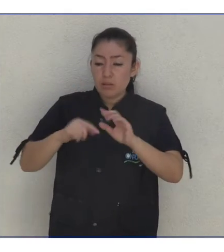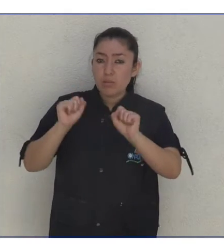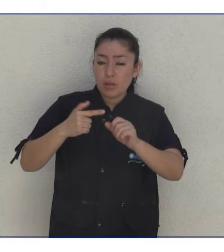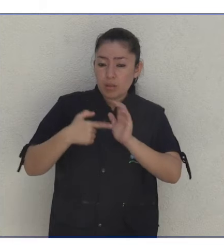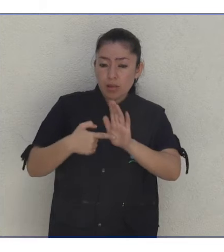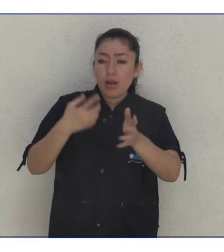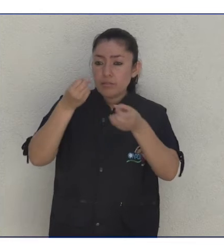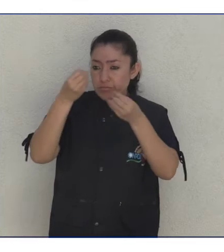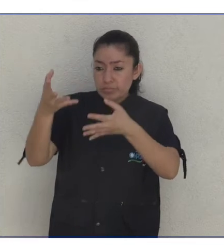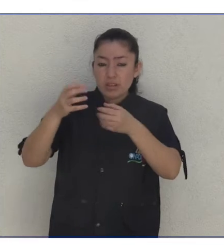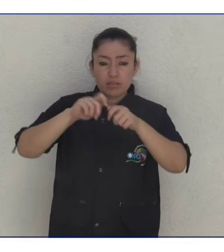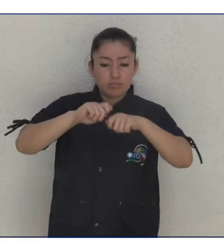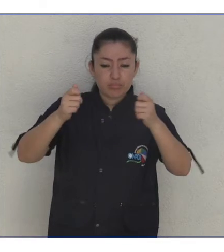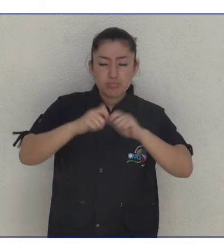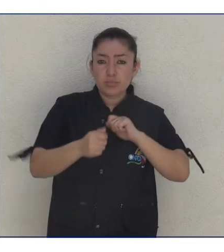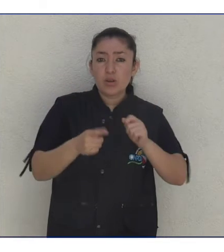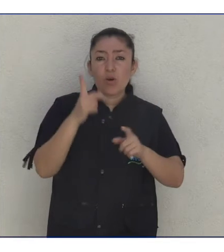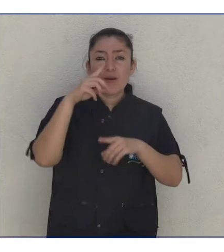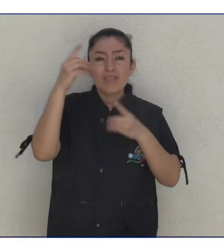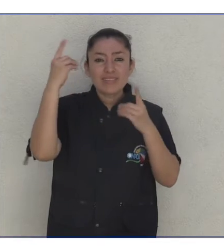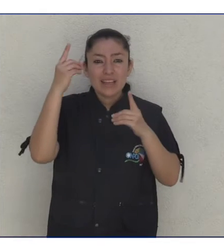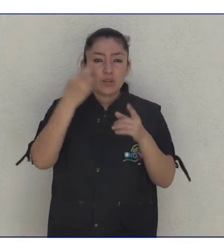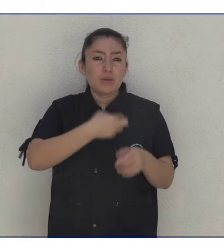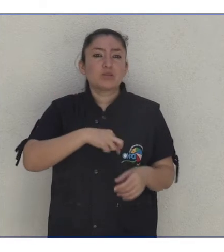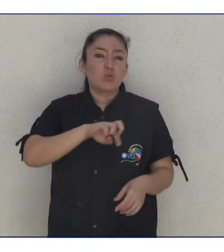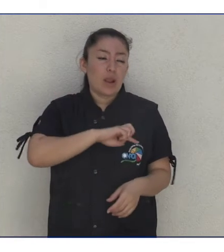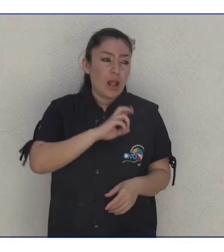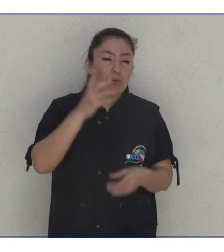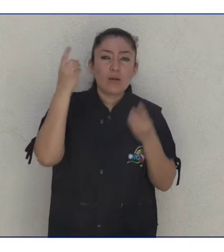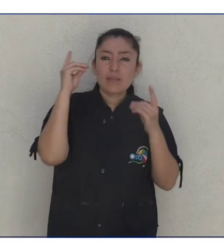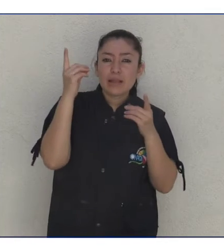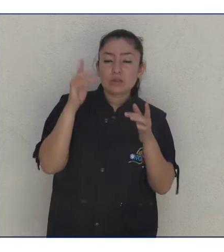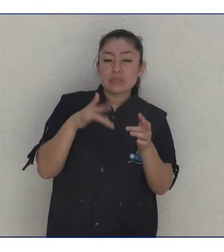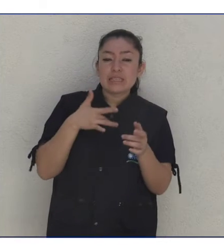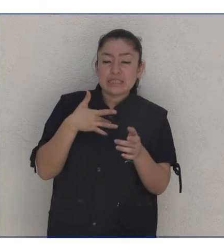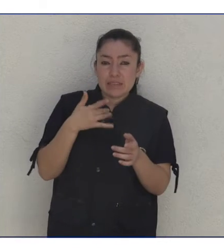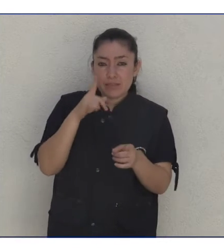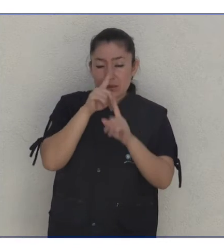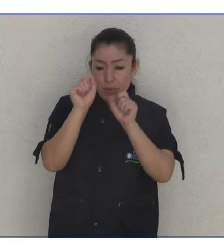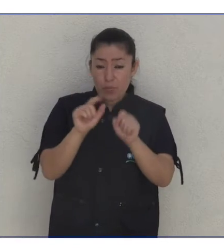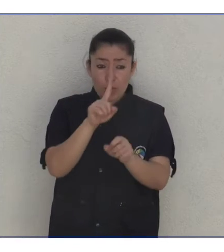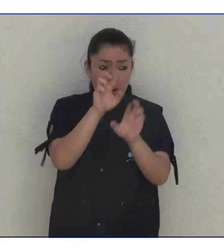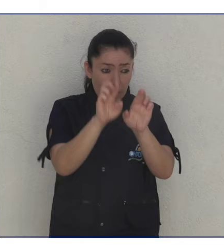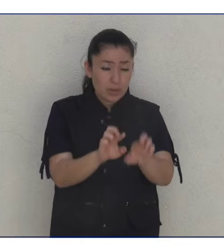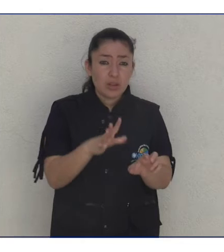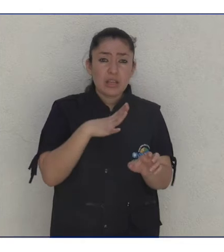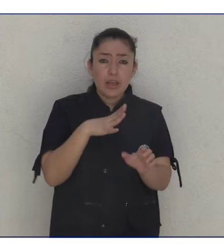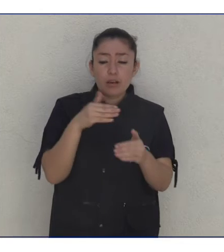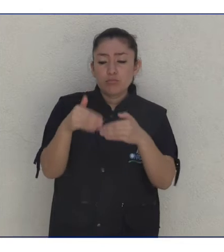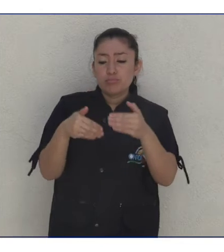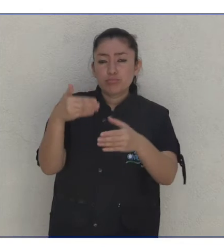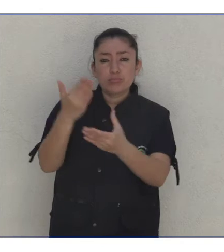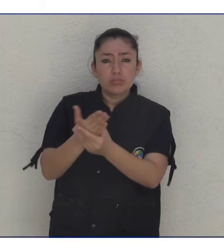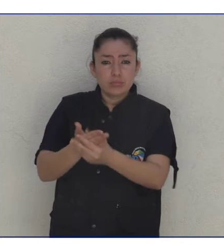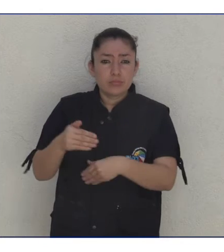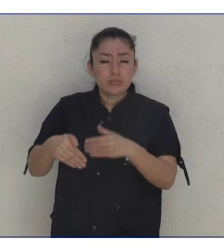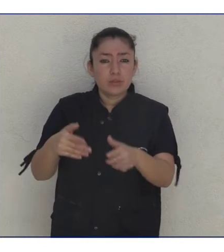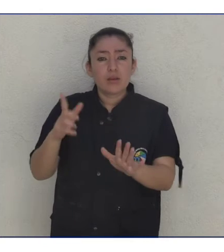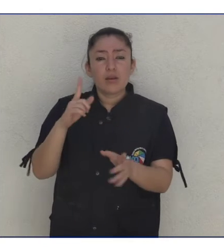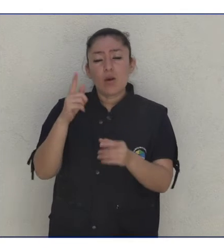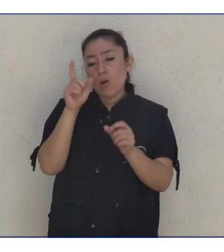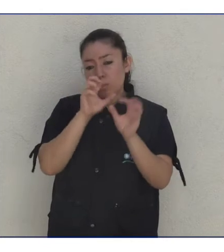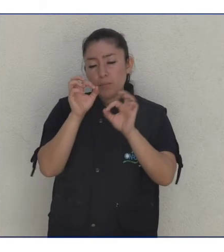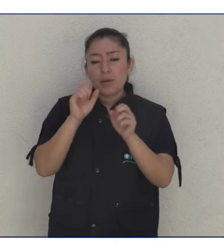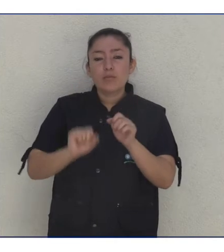datos personales, datos sensibles o personales sensibles de una persona que se encuentren en archivos, ficheros,